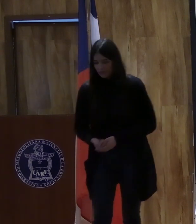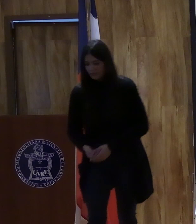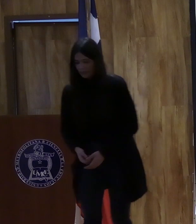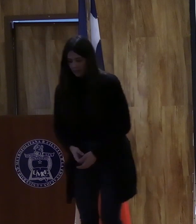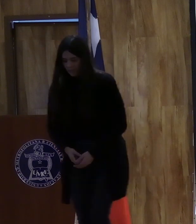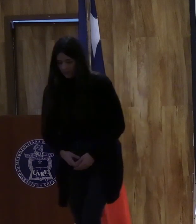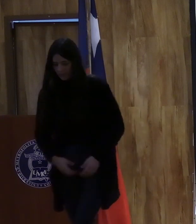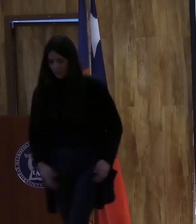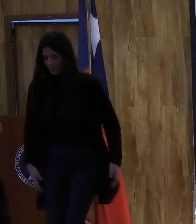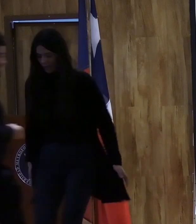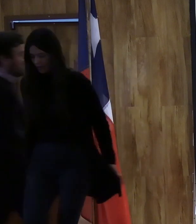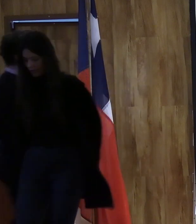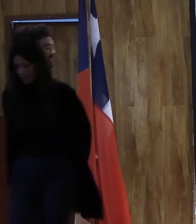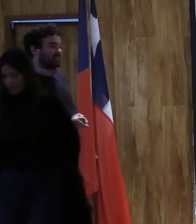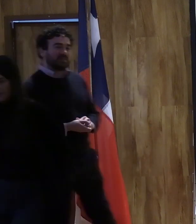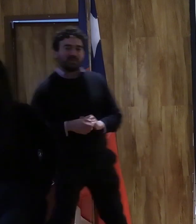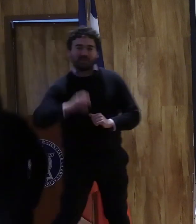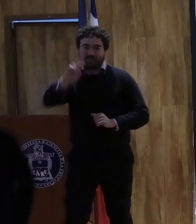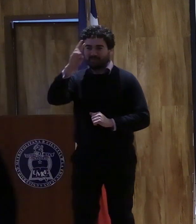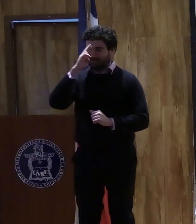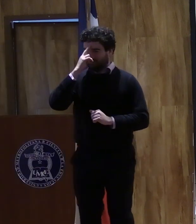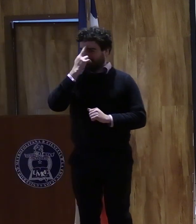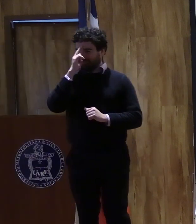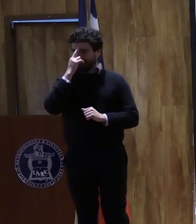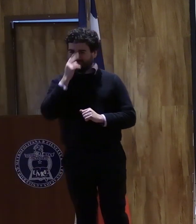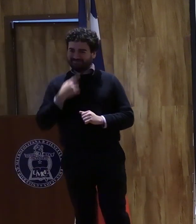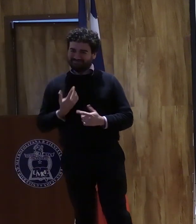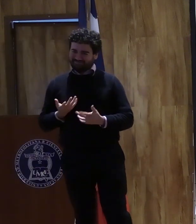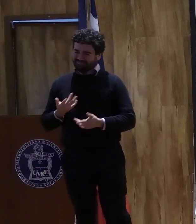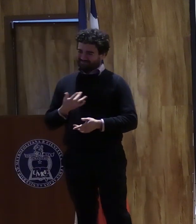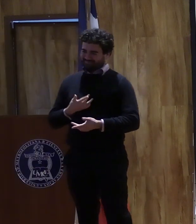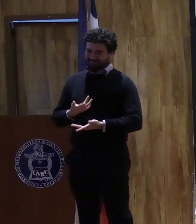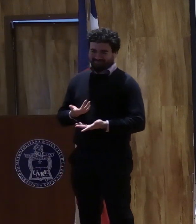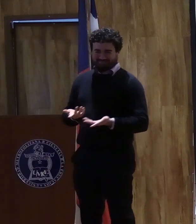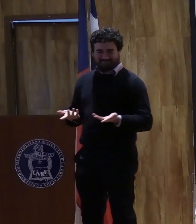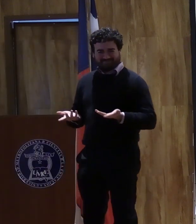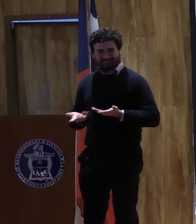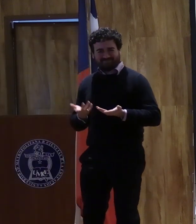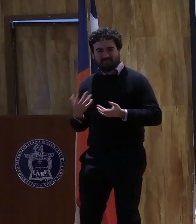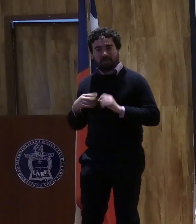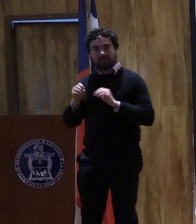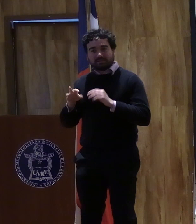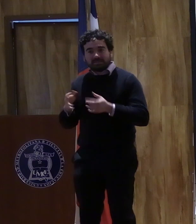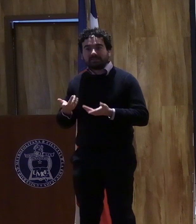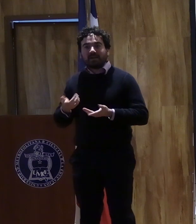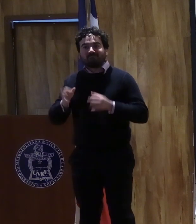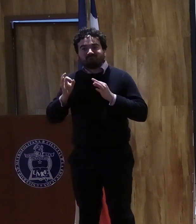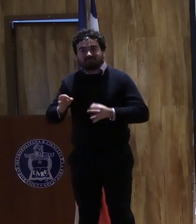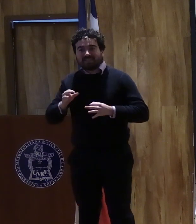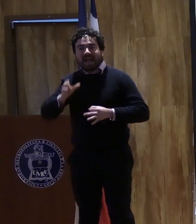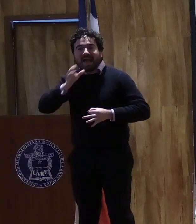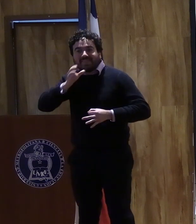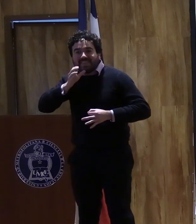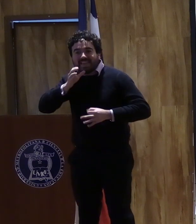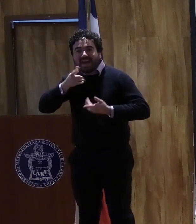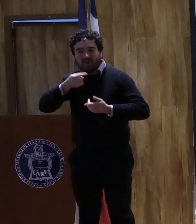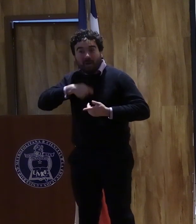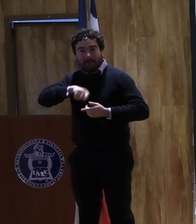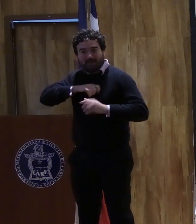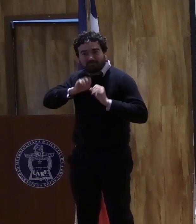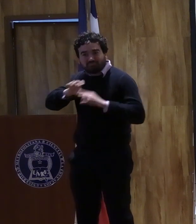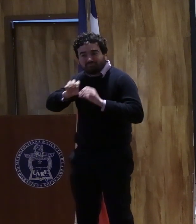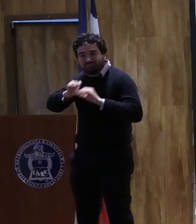de Sergio Vitar, de querer enseñémosle castellano a los niños para que sepan hablar